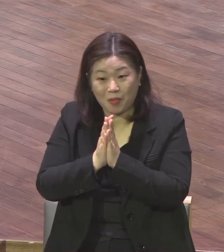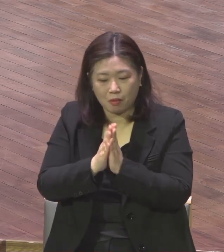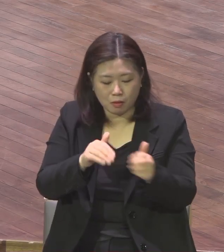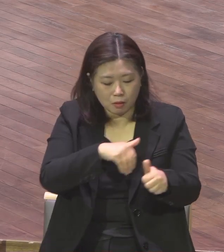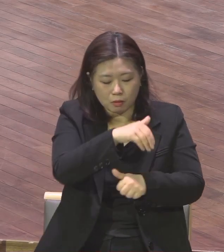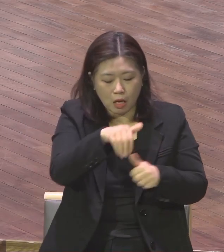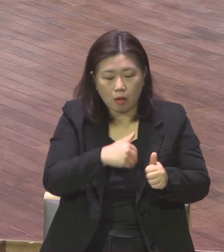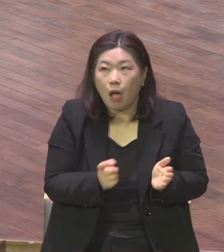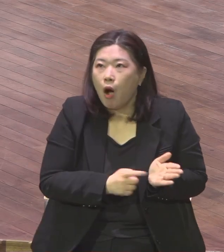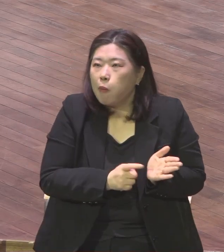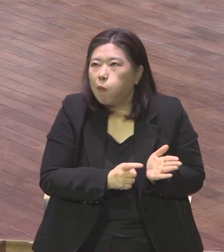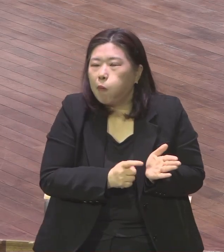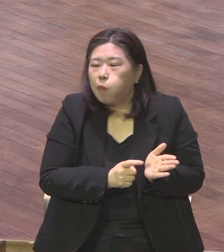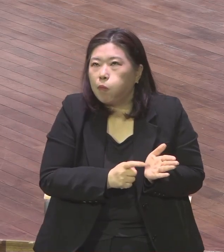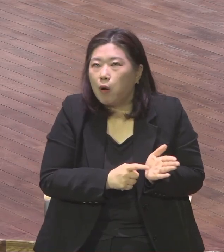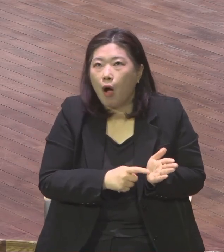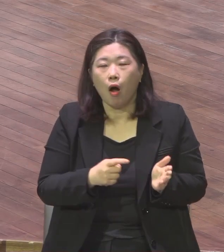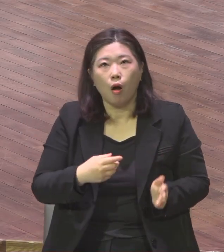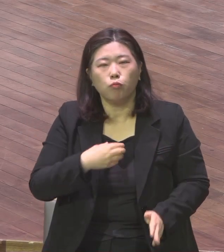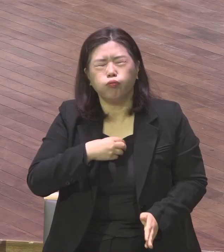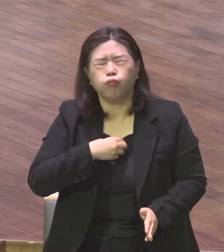상황이에요.